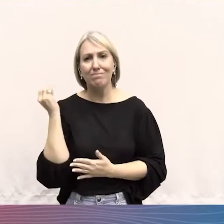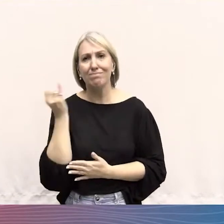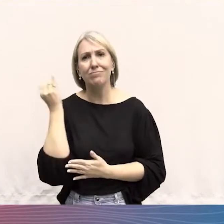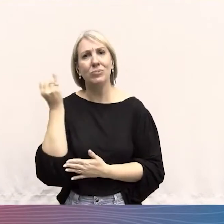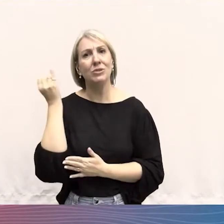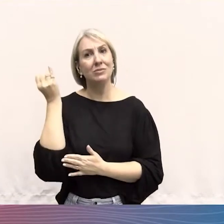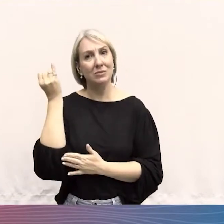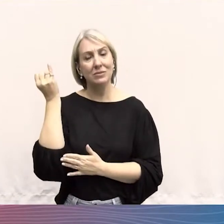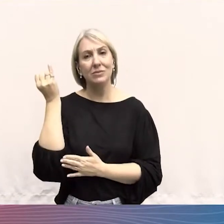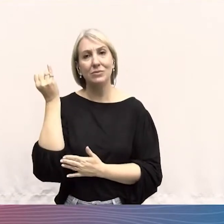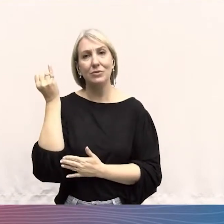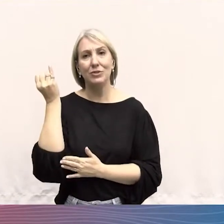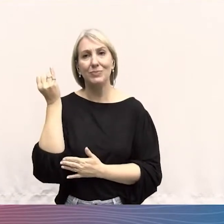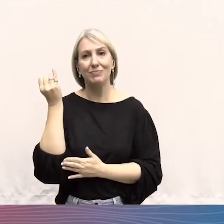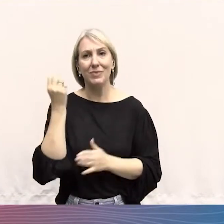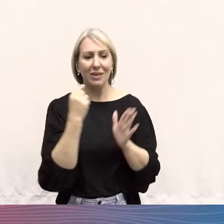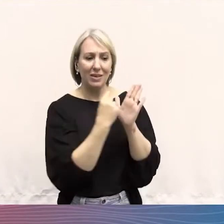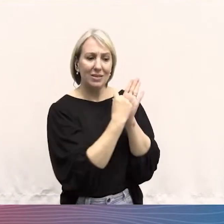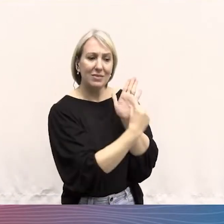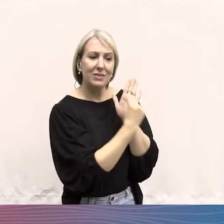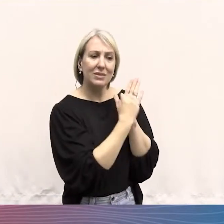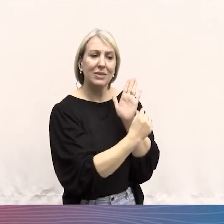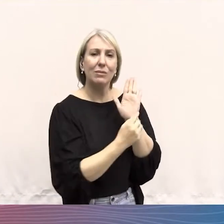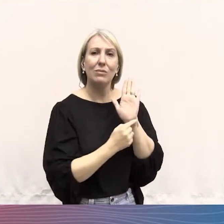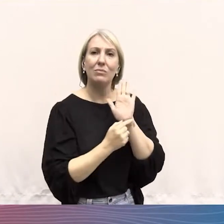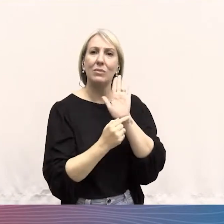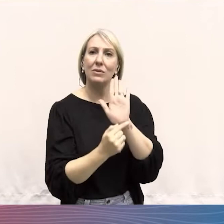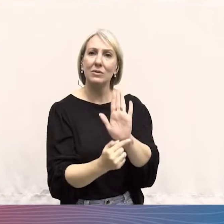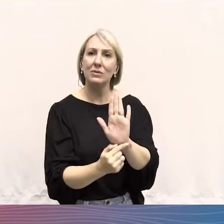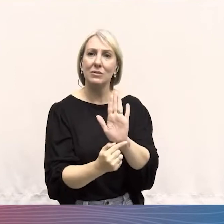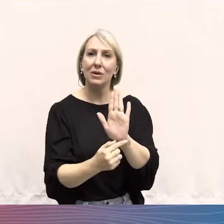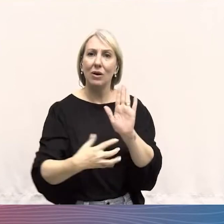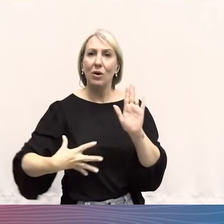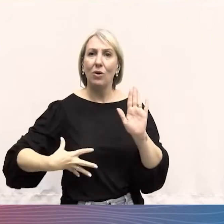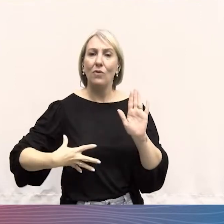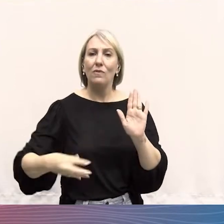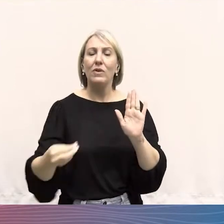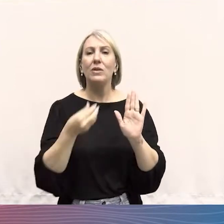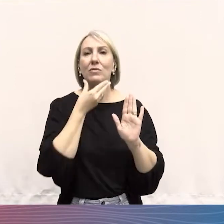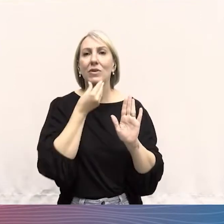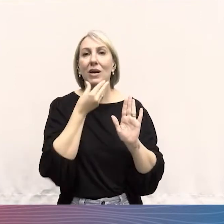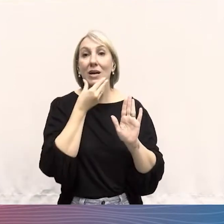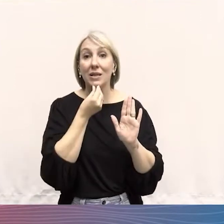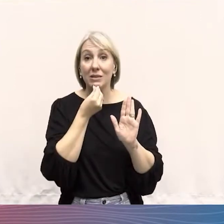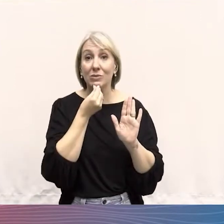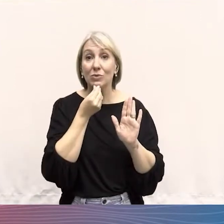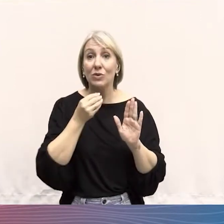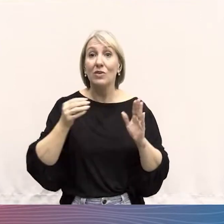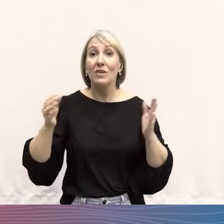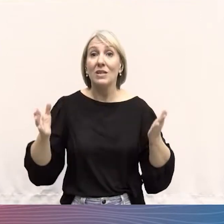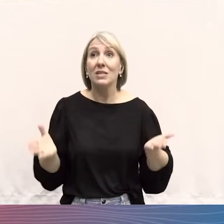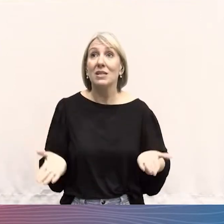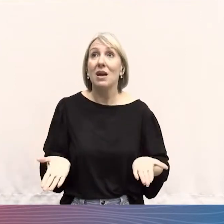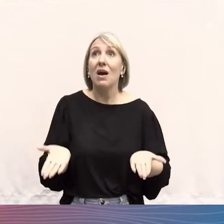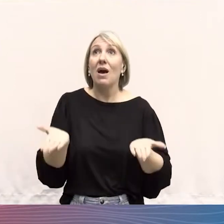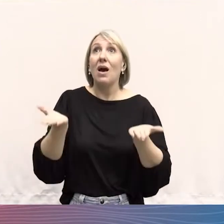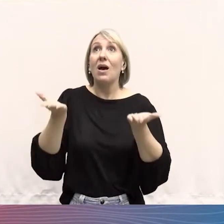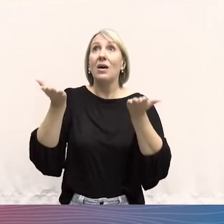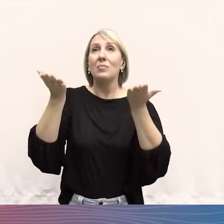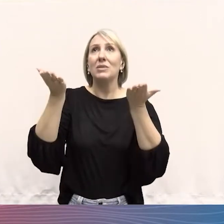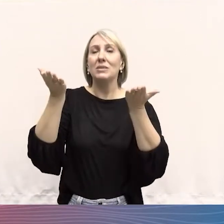este versículo fala que o filho varão será arrebatado para Deus até o seu